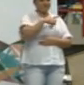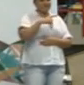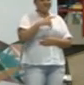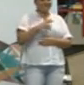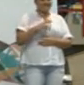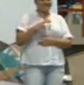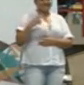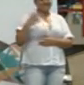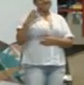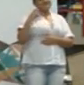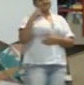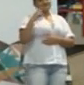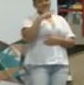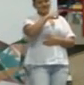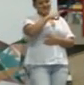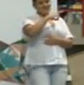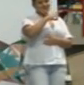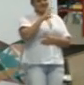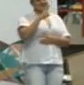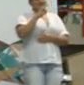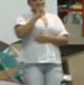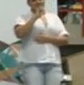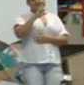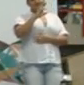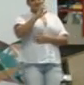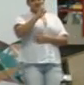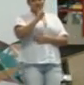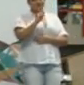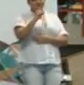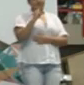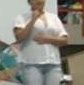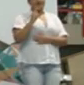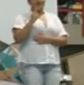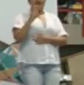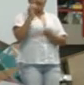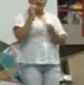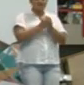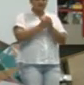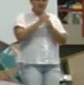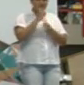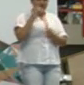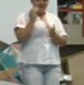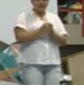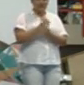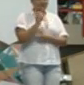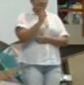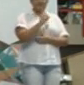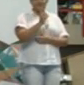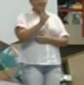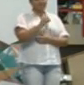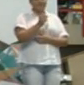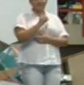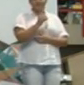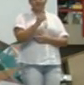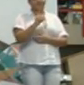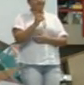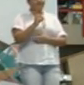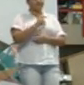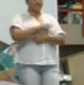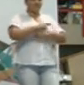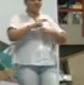erros mais comuns que existem na face da Terra. Por alunos, vírus não é célula. Por isso